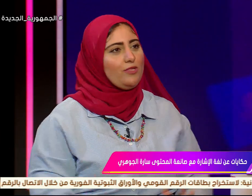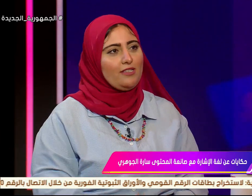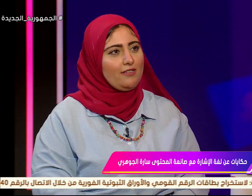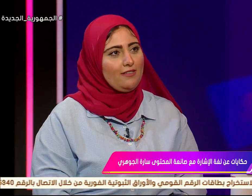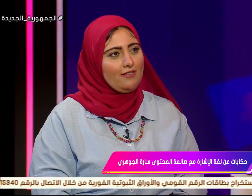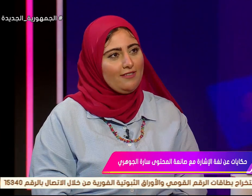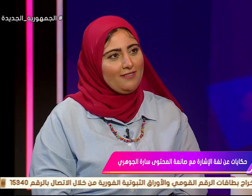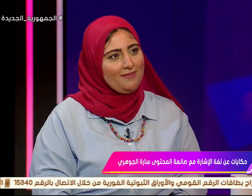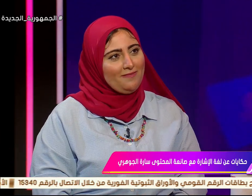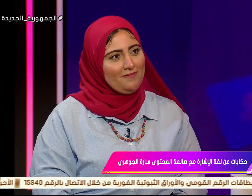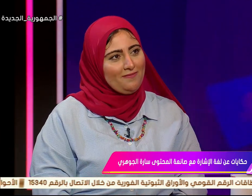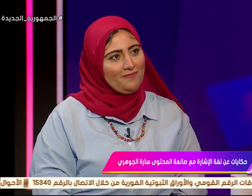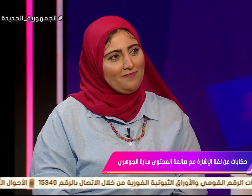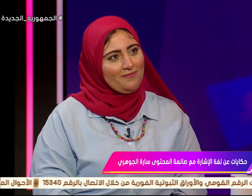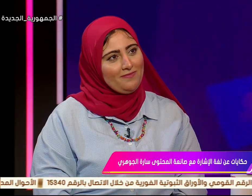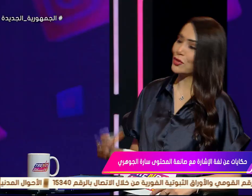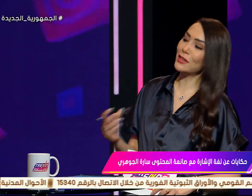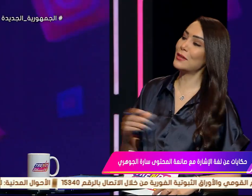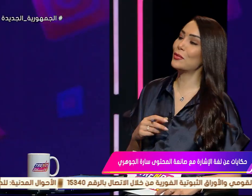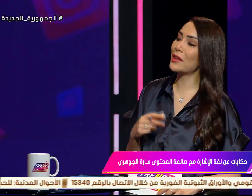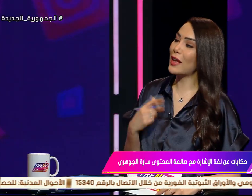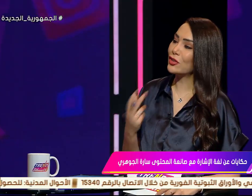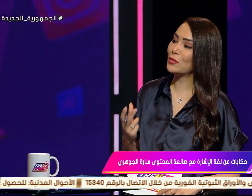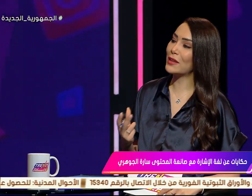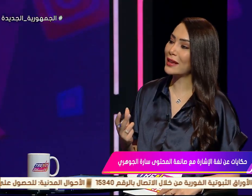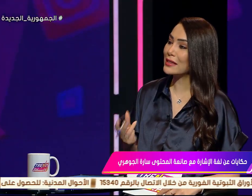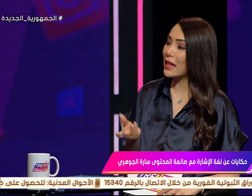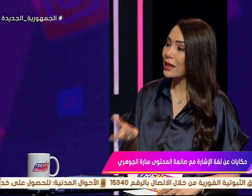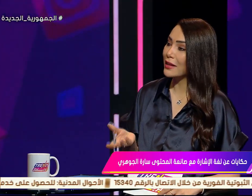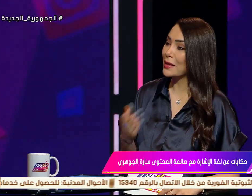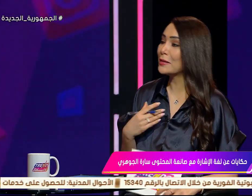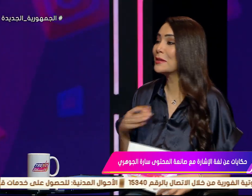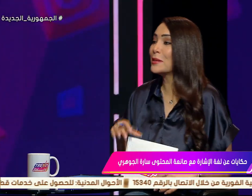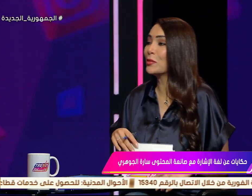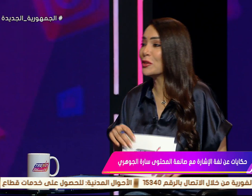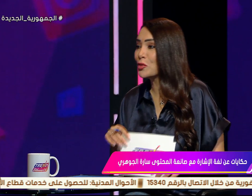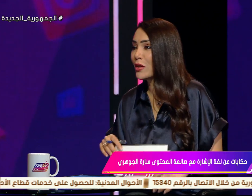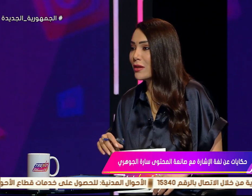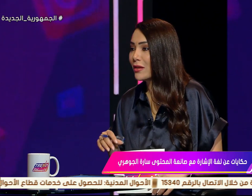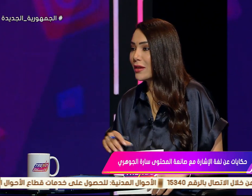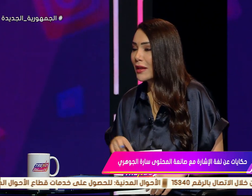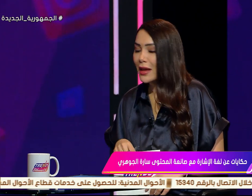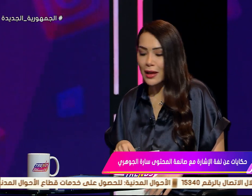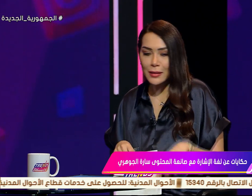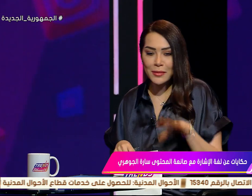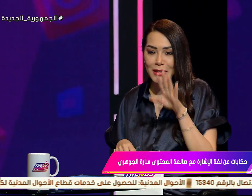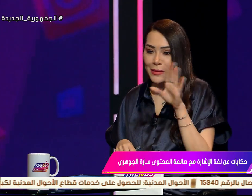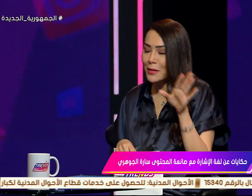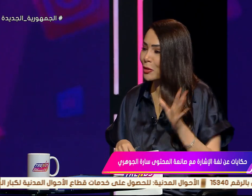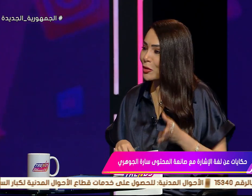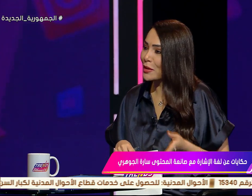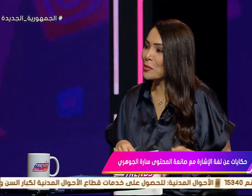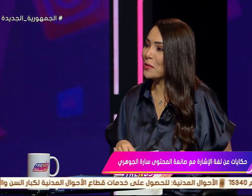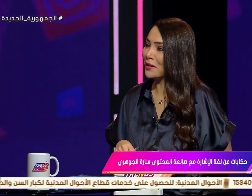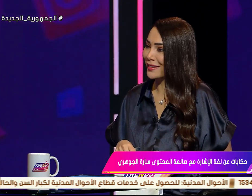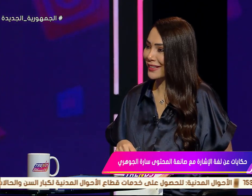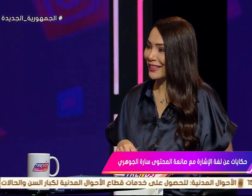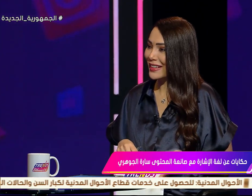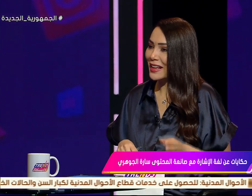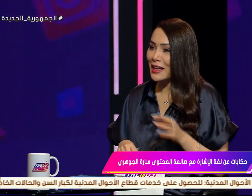كتير. بس على فكره يا ساره انت بتقولي حدش بيركز، ده يعني انا مثلا من وانا صغيره انا بالنسبه لي الموضوع ده مبهر، يعني انا